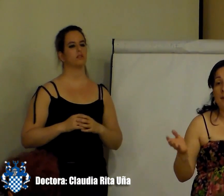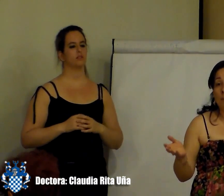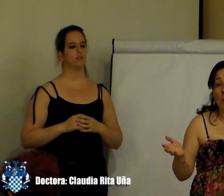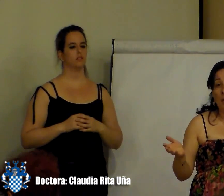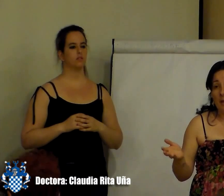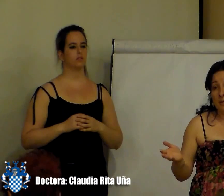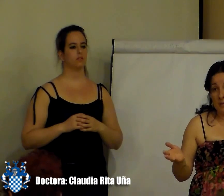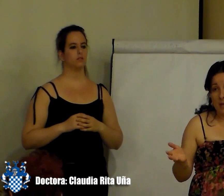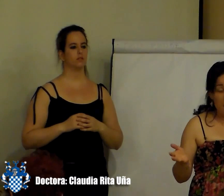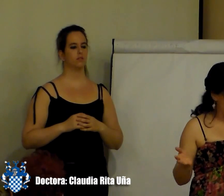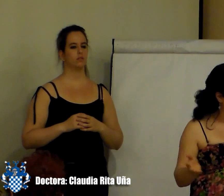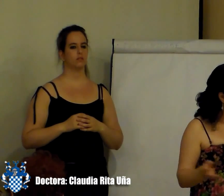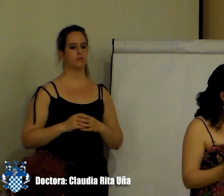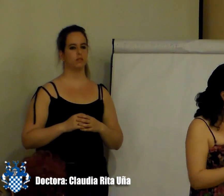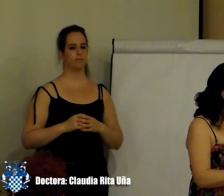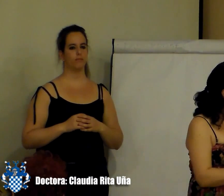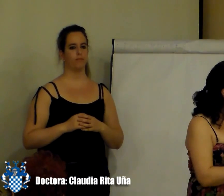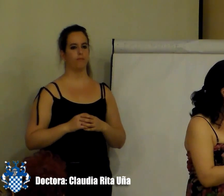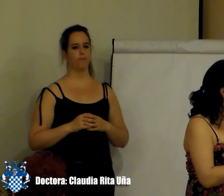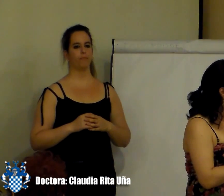si se puede, ¿sí?